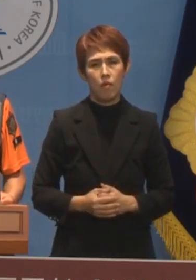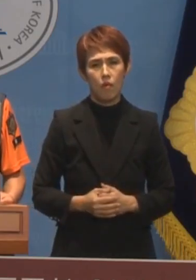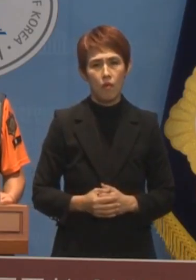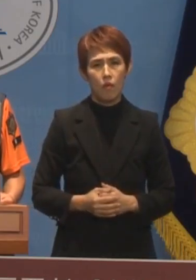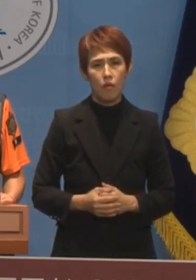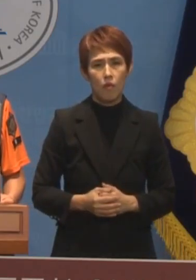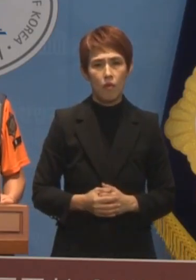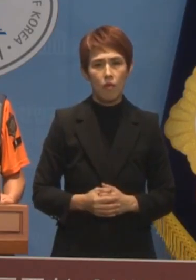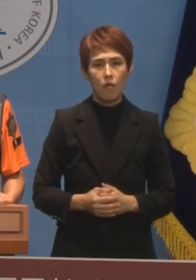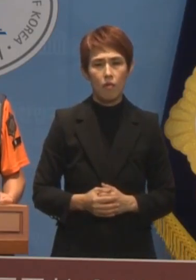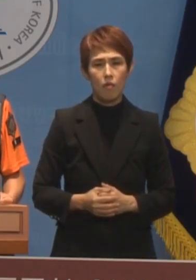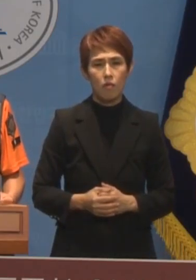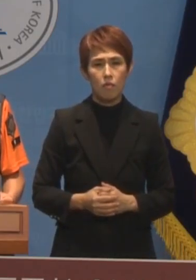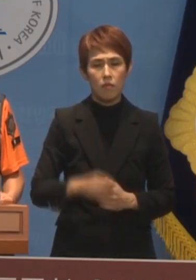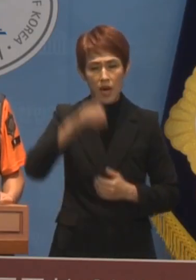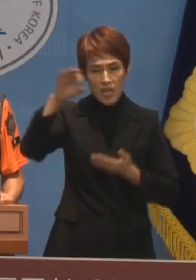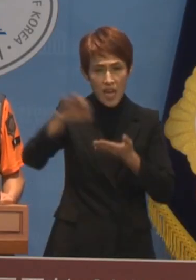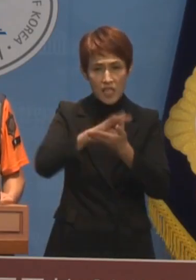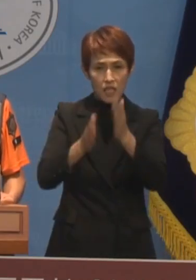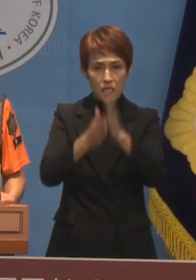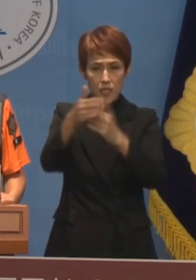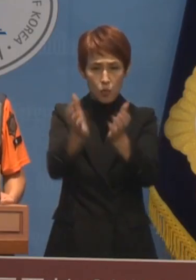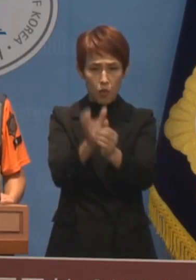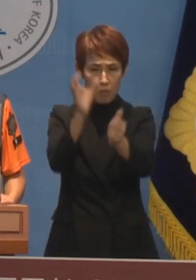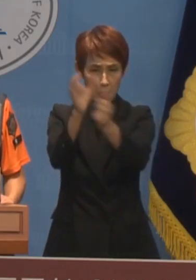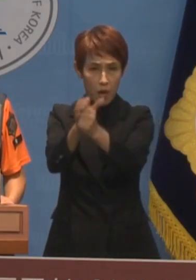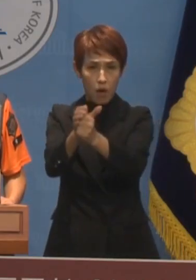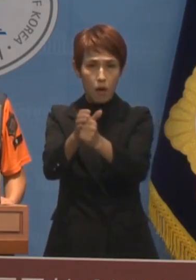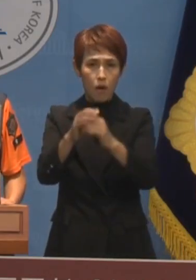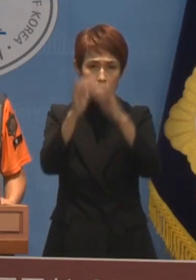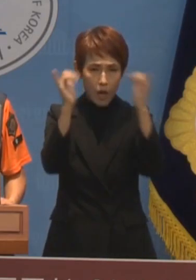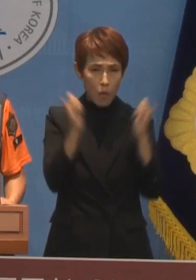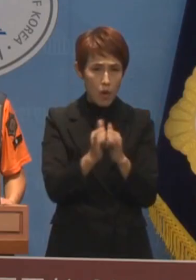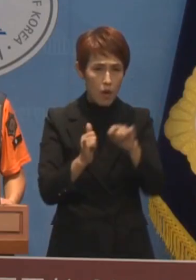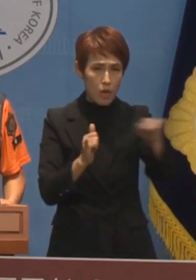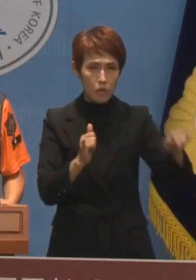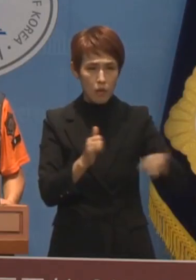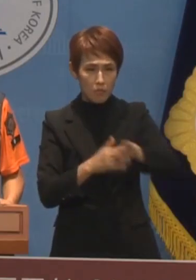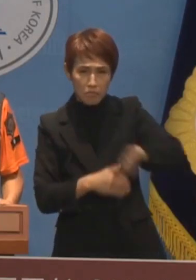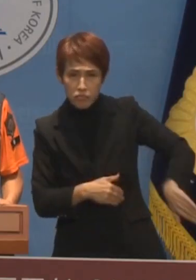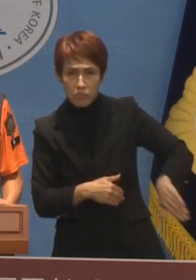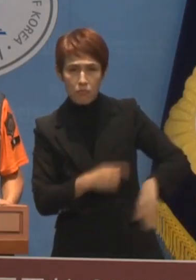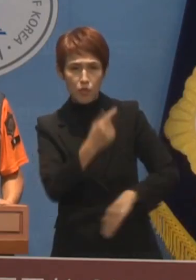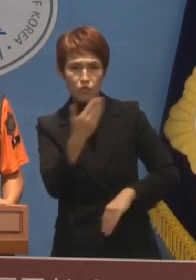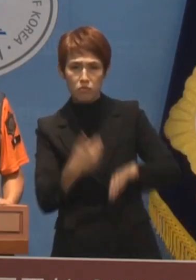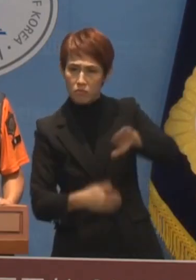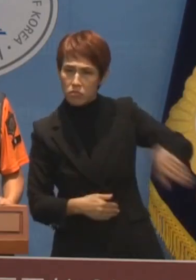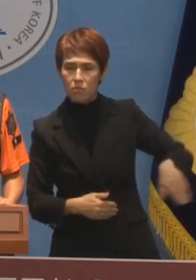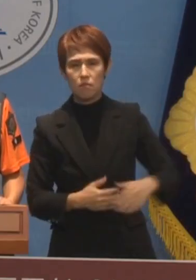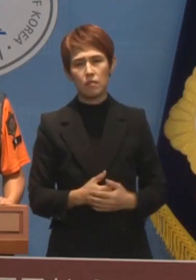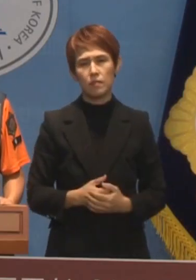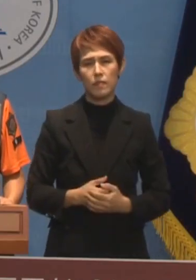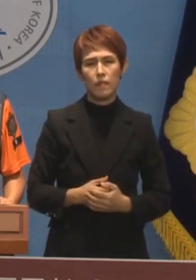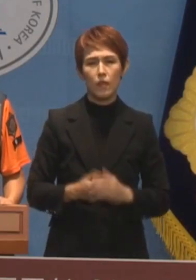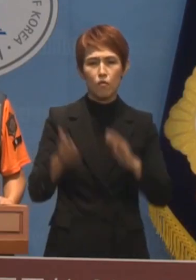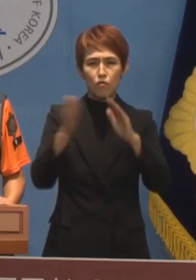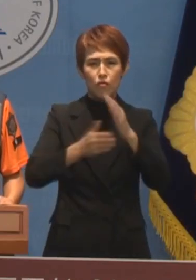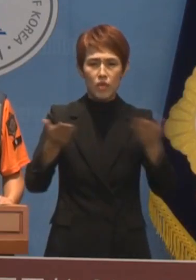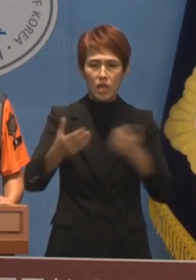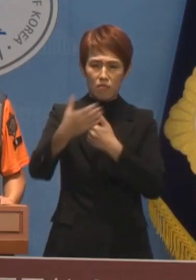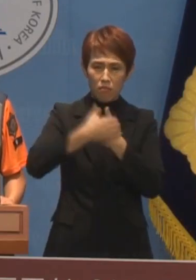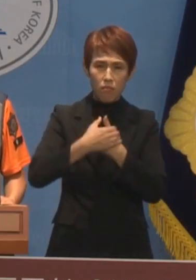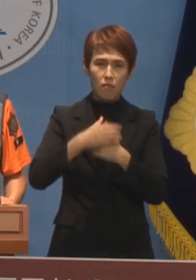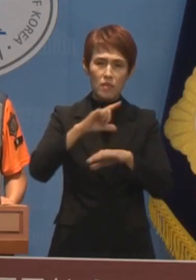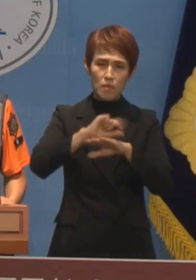인사와 예산은 그대로 시도에 맡겨진 채 사회의 한 구석으로 방치되었다. 국가직도 지방직도